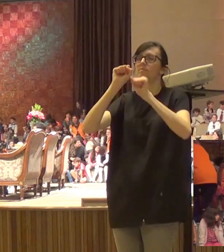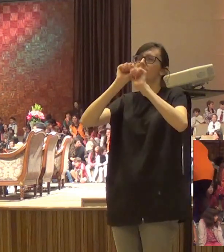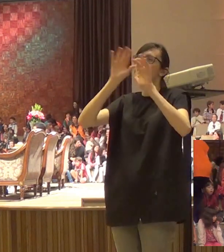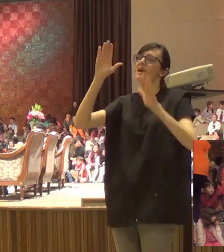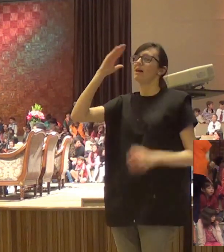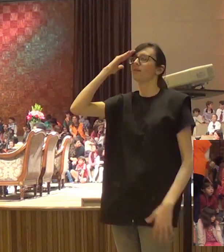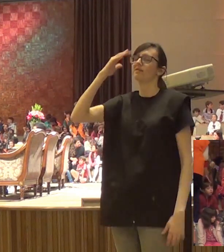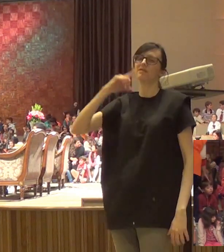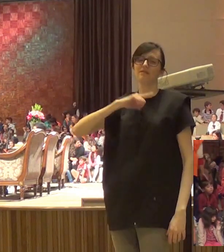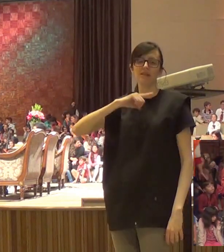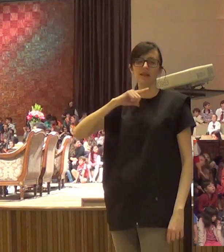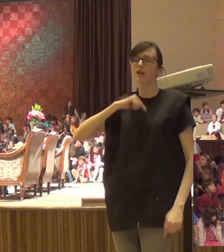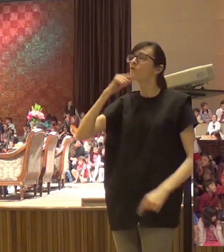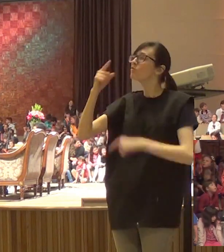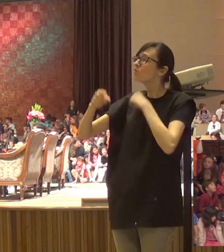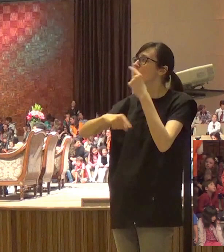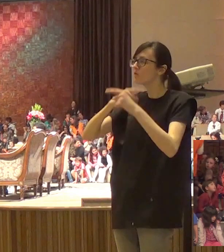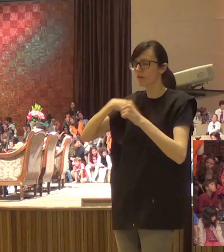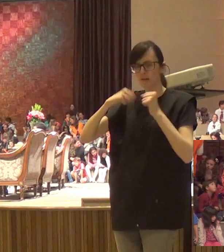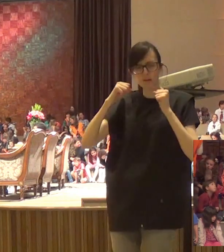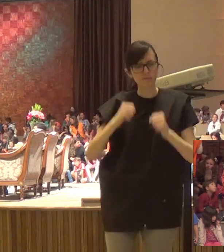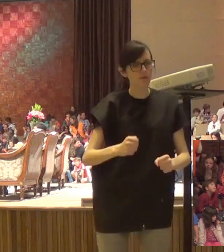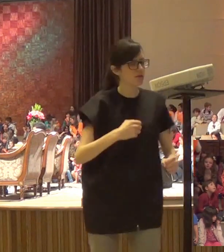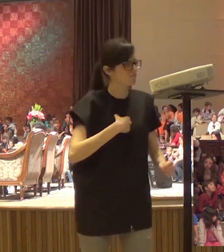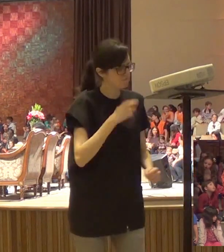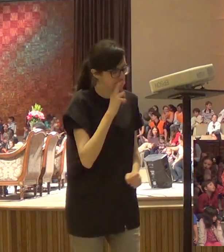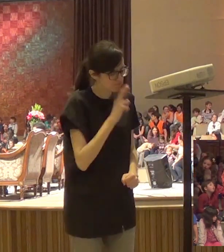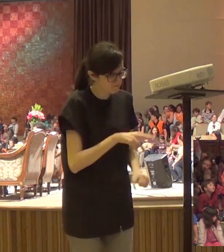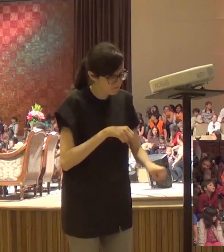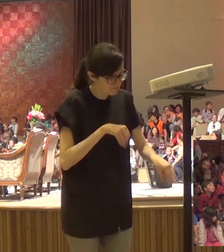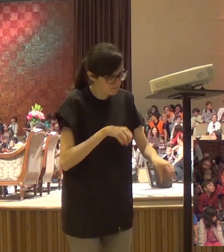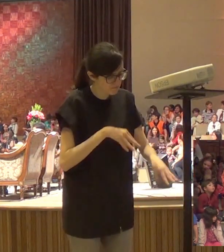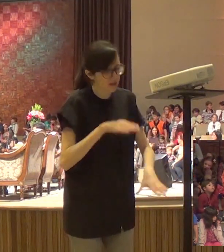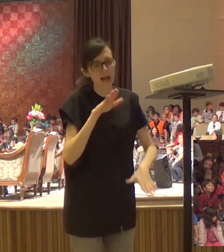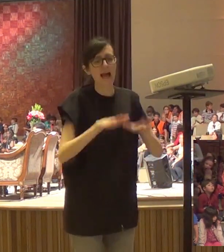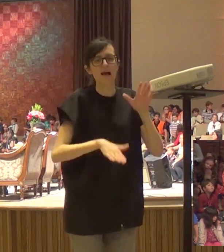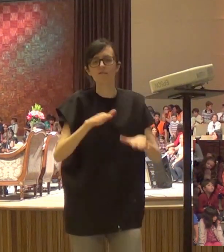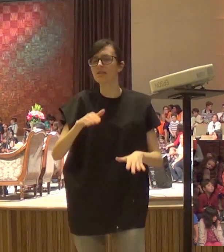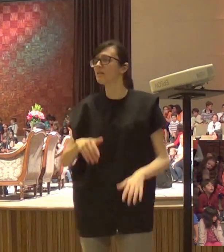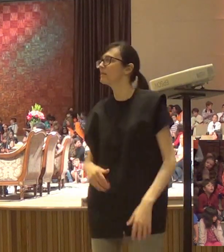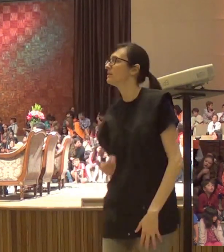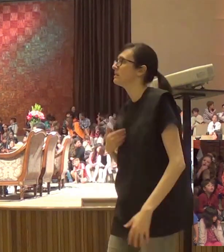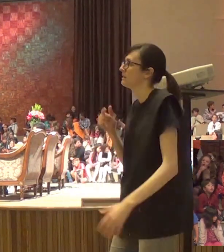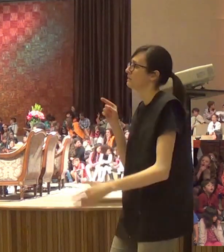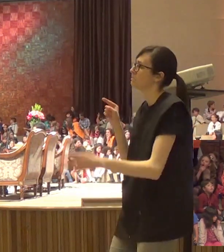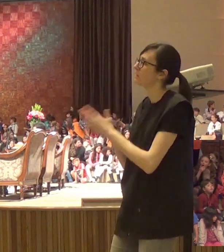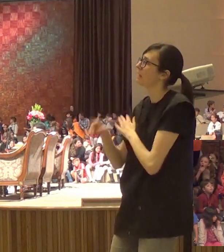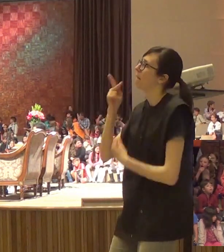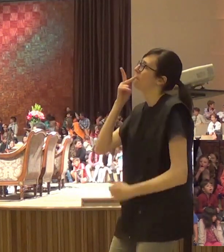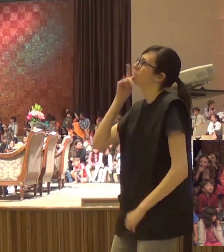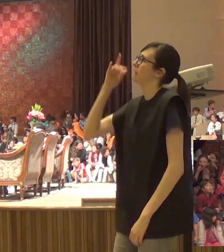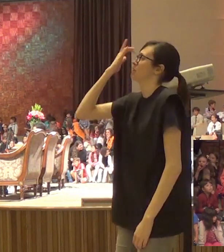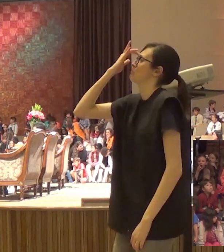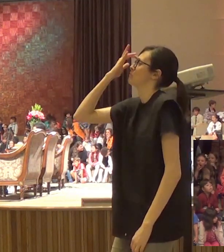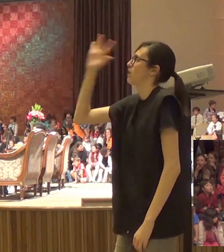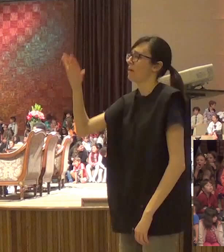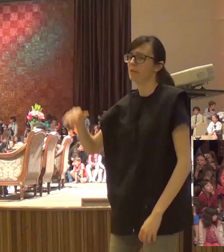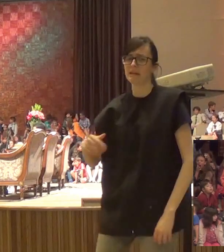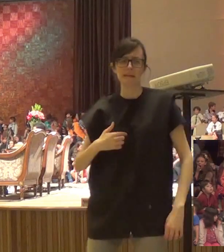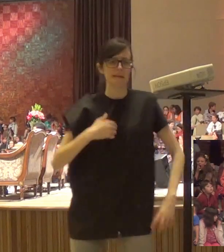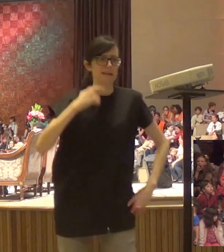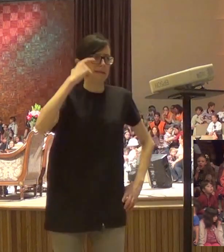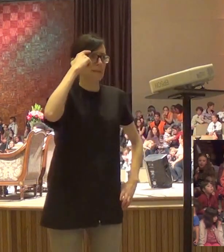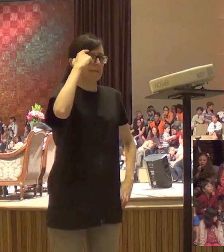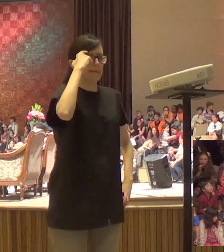as dúvidas dos nossos filhos sobre Deus é importante. Quando ele não faz aquela tua pergunta de Berlim, daquela que você não consegue sair, tenta